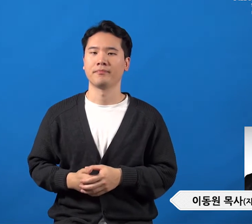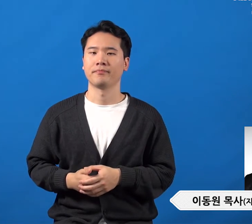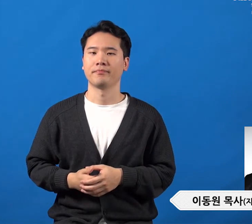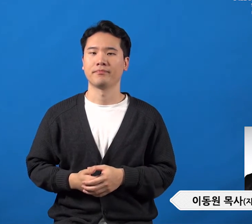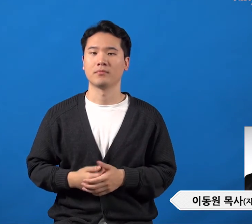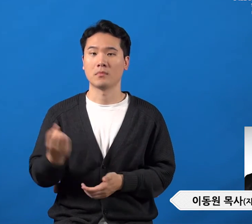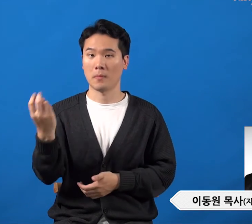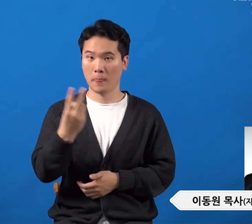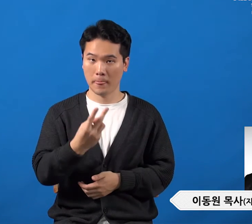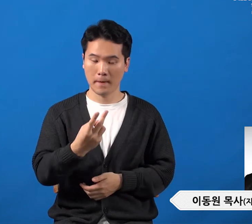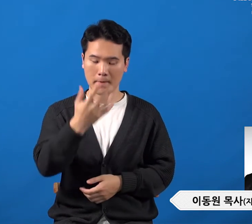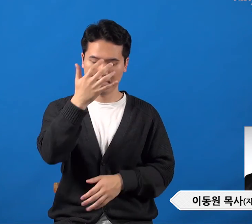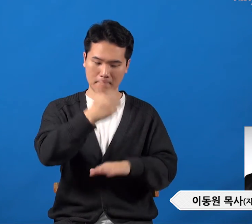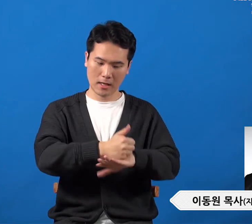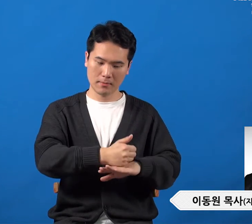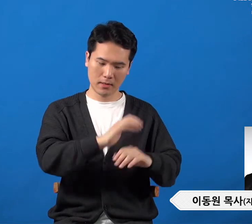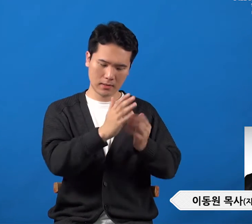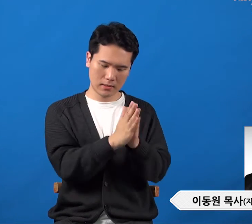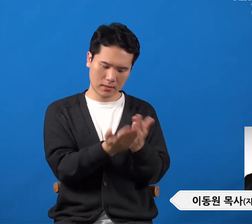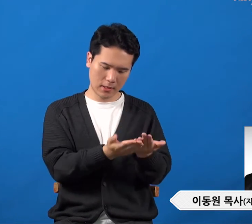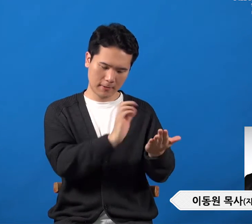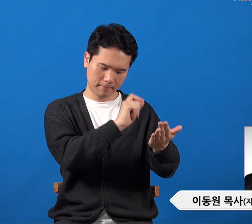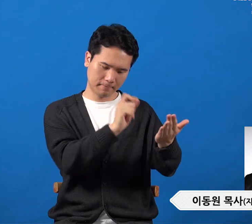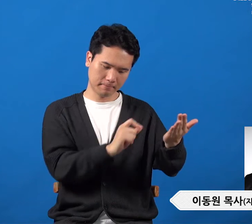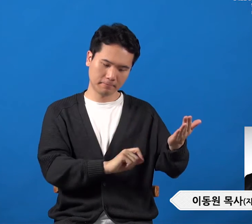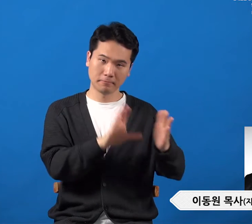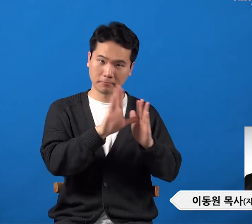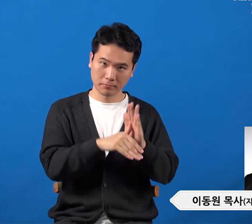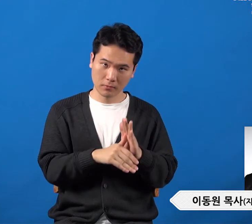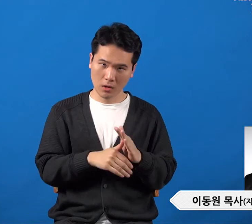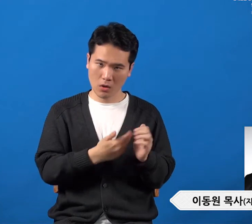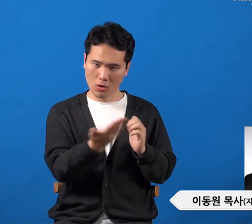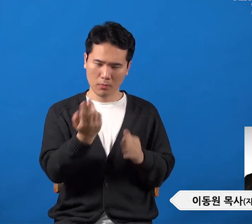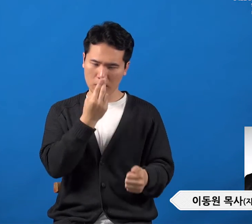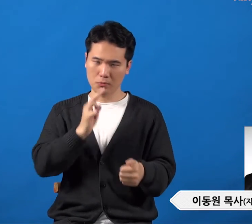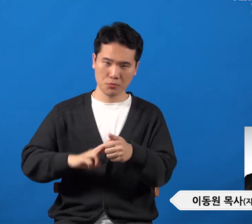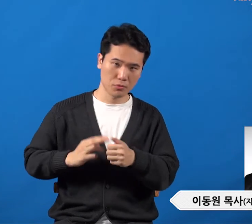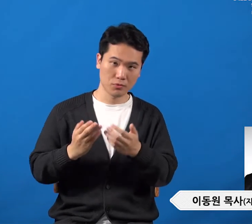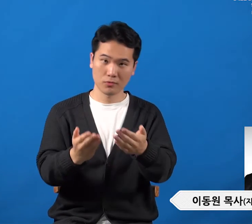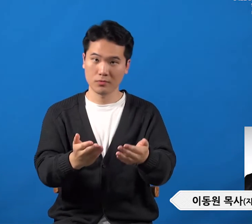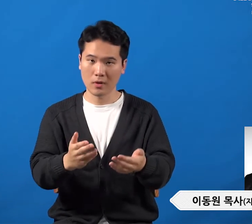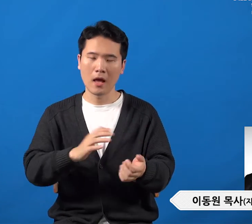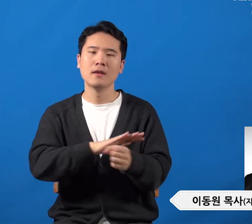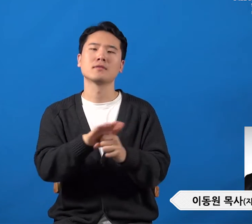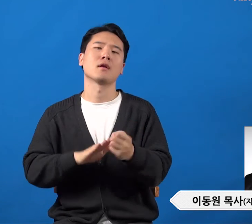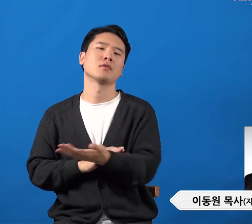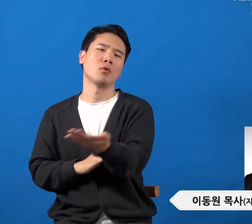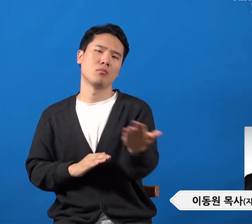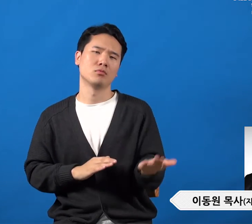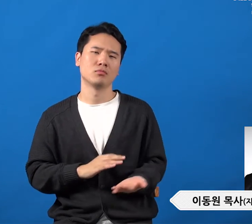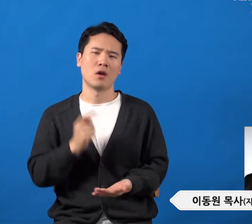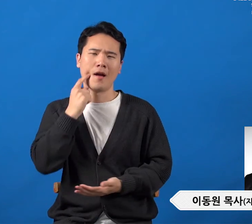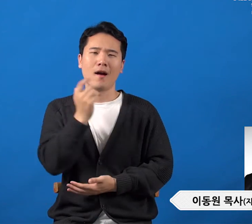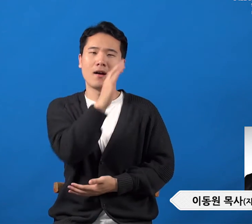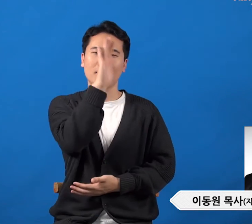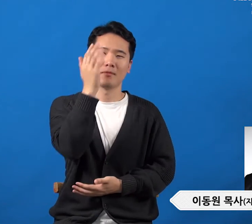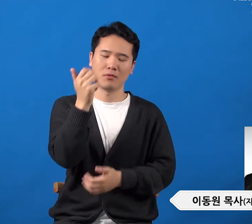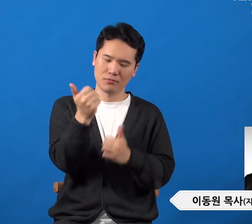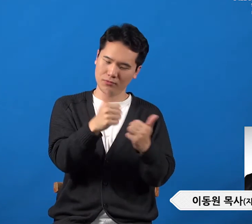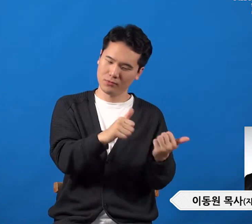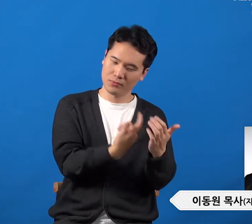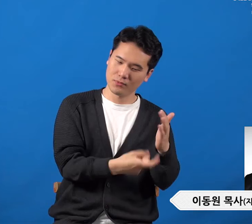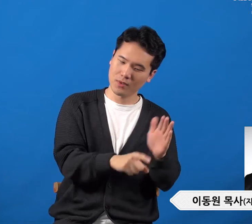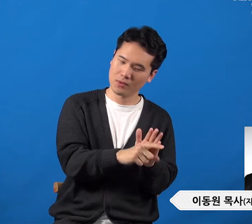것입니다. 그리고 그는 이 책의 마지막에서 우리에게 이런 도전을 합니다. 사랑하는 여러분, 아름다운 죽음을 위해 기도하십시오.